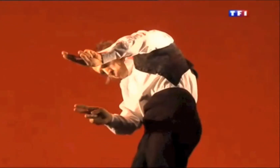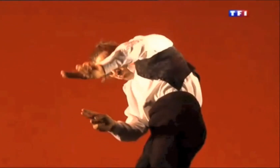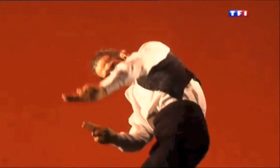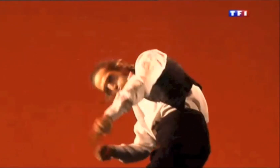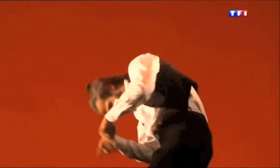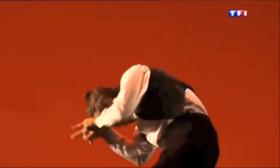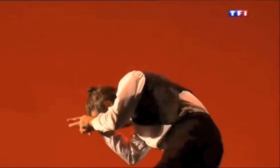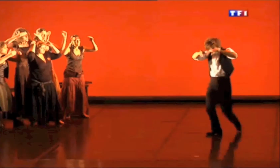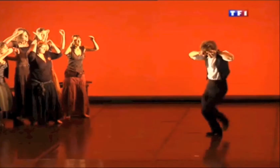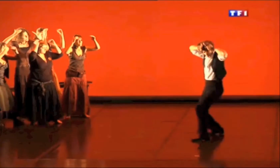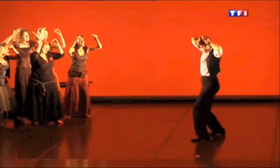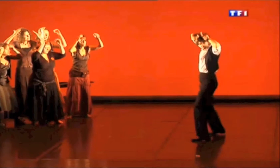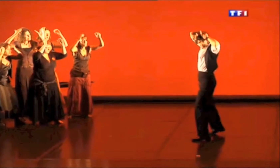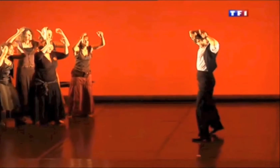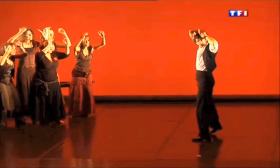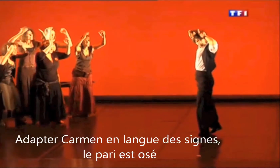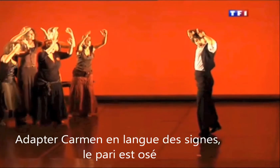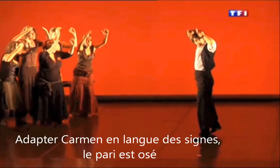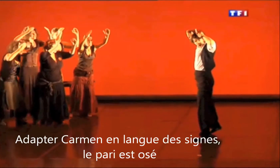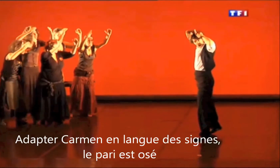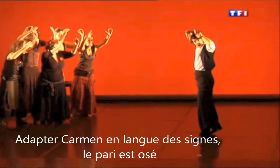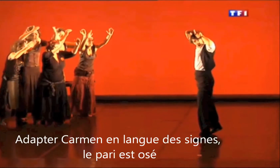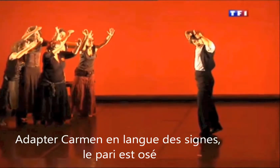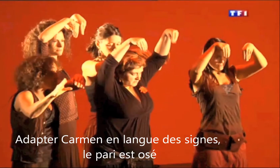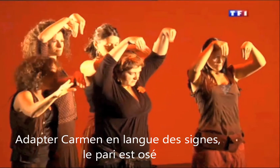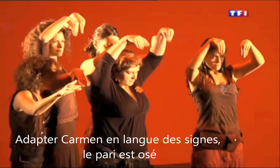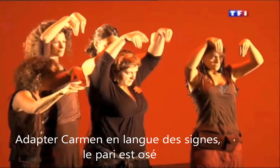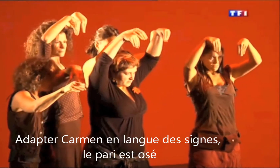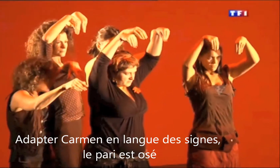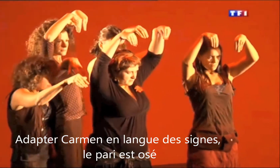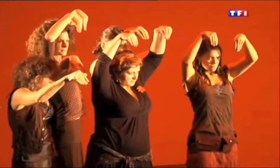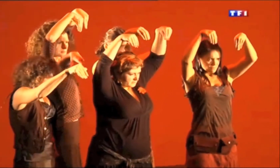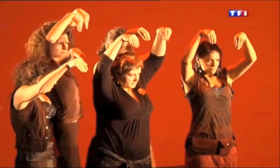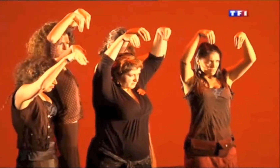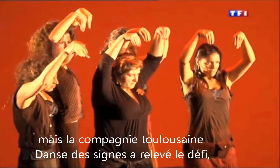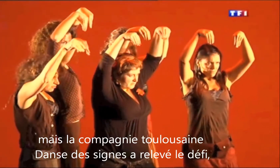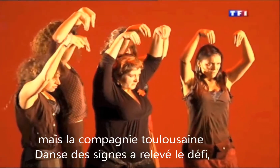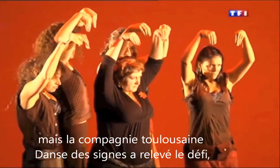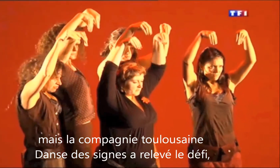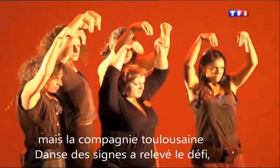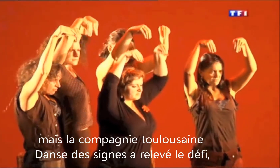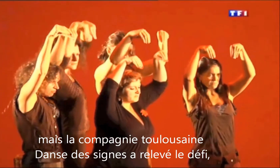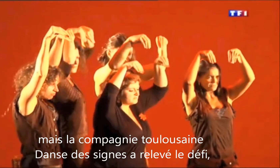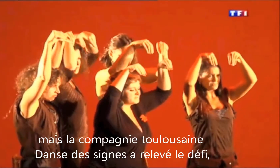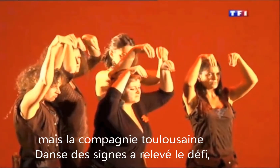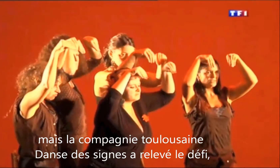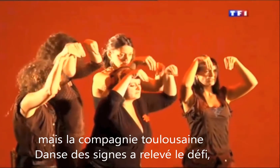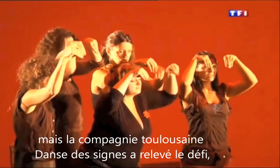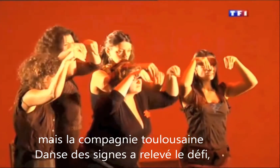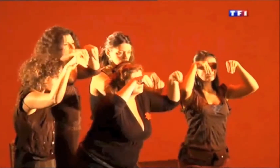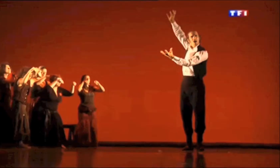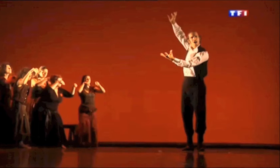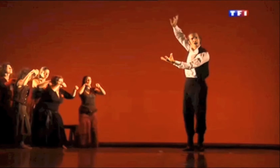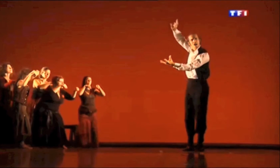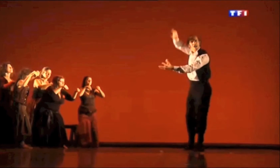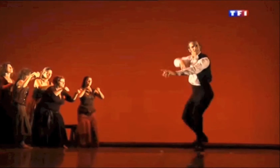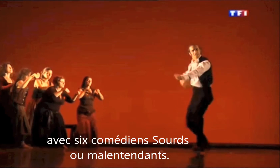l'opéra. Adapter Carmen en langue des signes, le pari est osé, mais la compagnie toulousaine Danse des Signes a relevé le défi avec